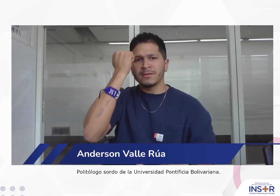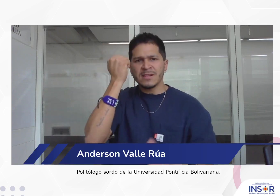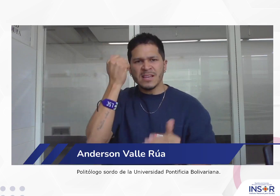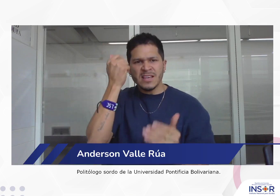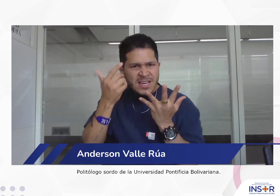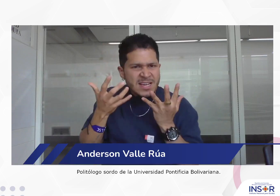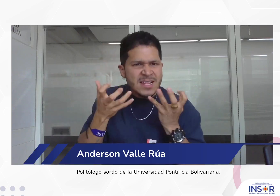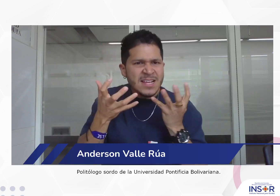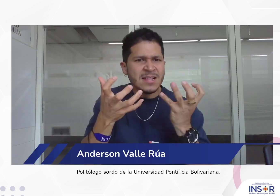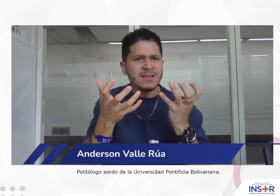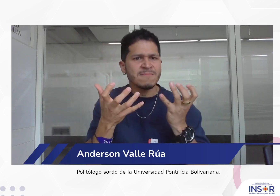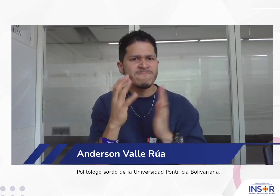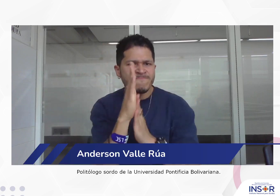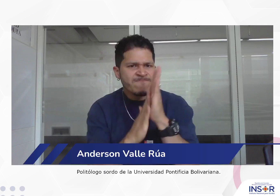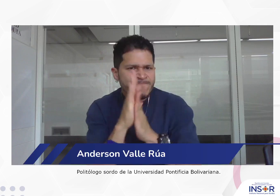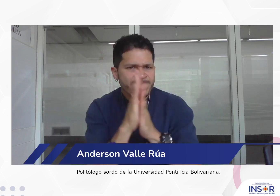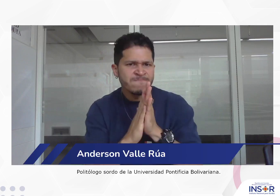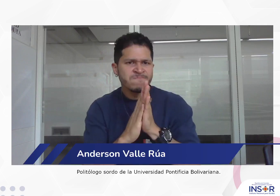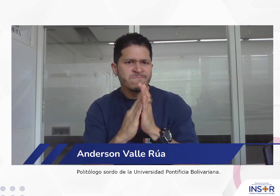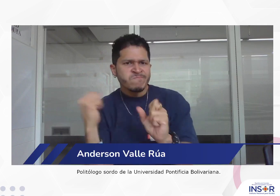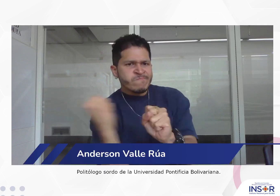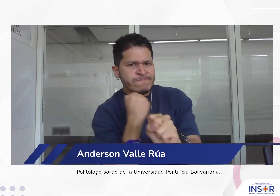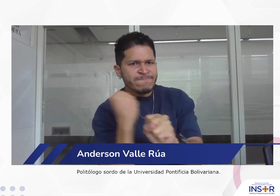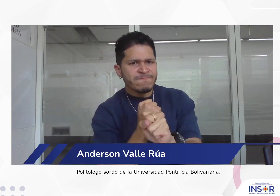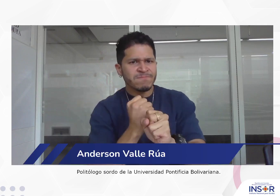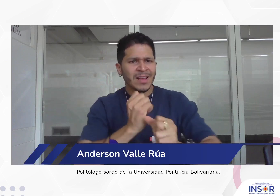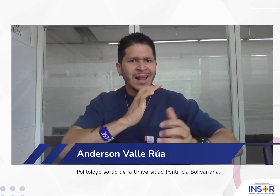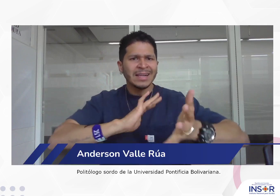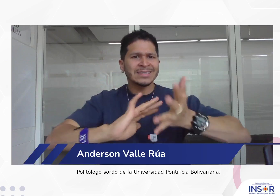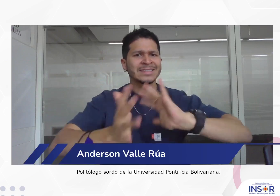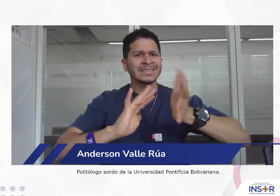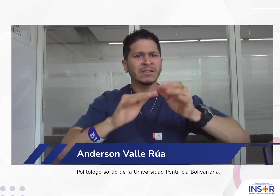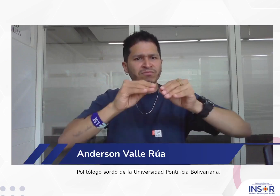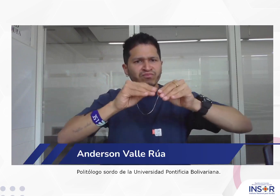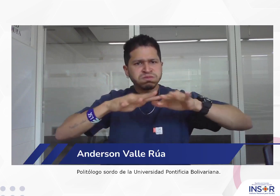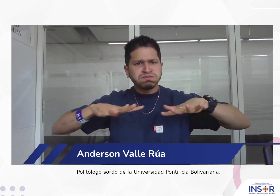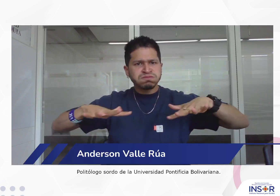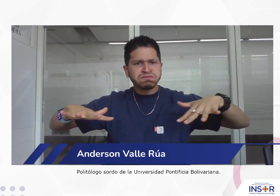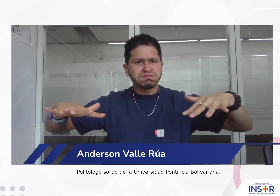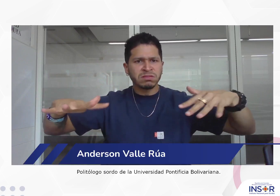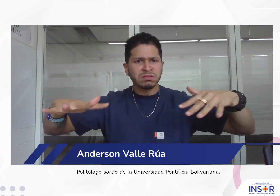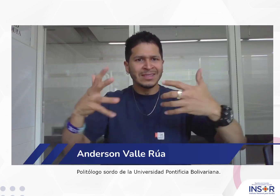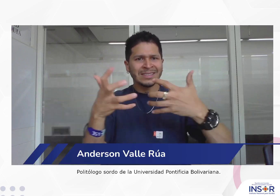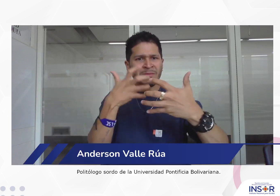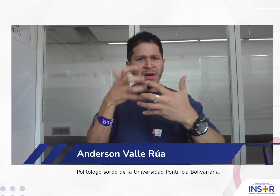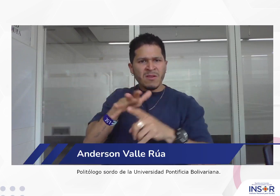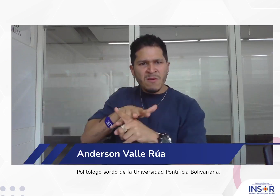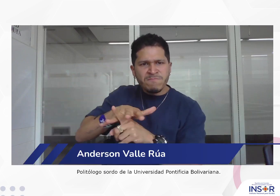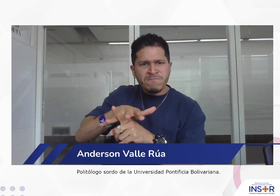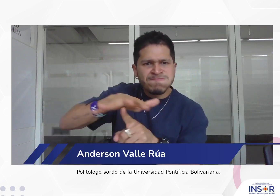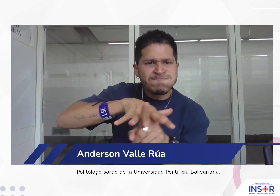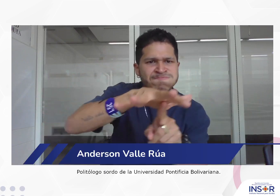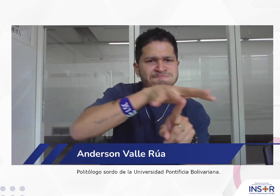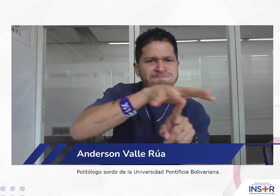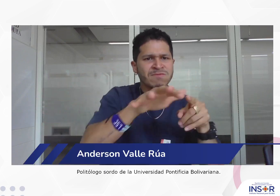tienen algunos principios que se juntan con esos principios que tienen las personas sordas en cuanto a sus luchas con